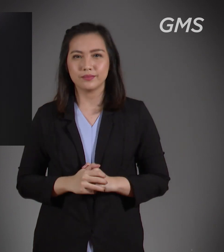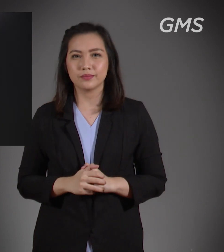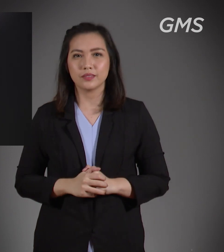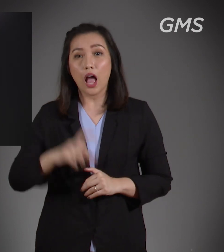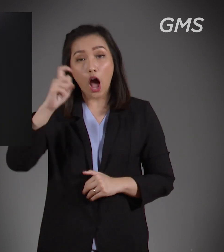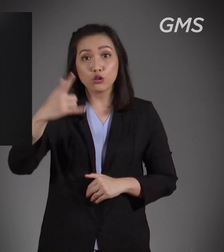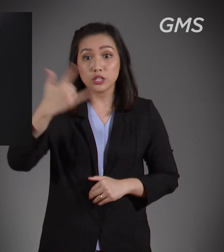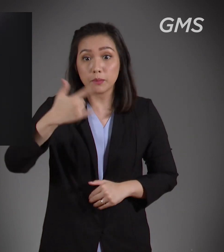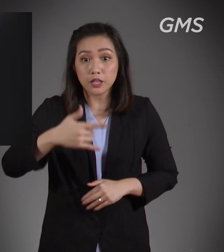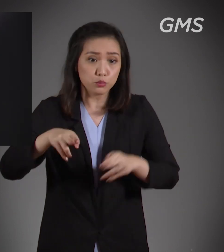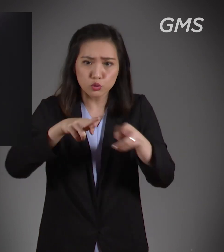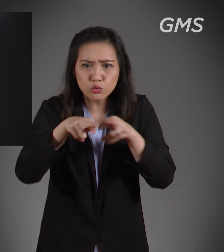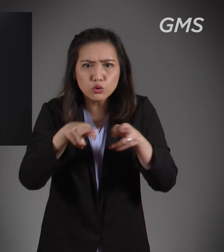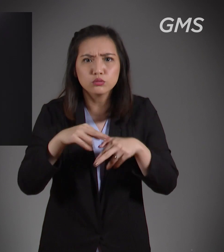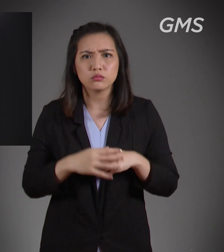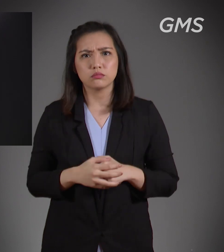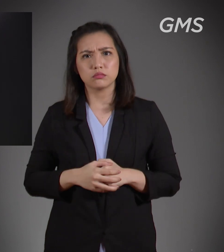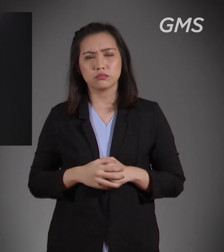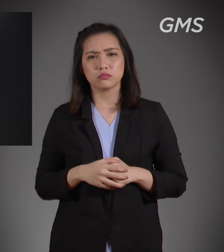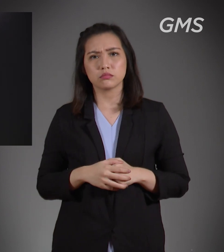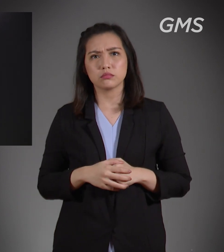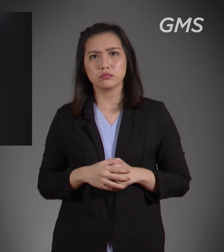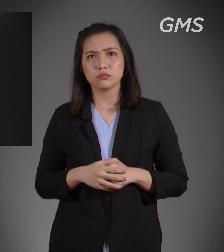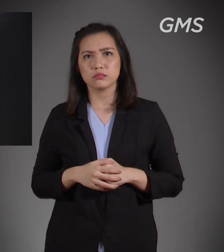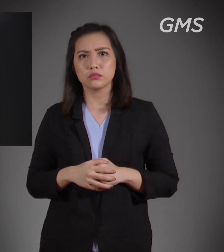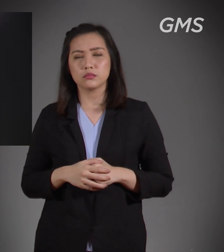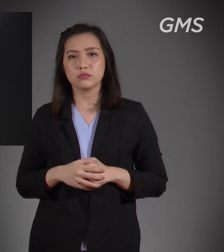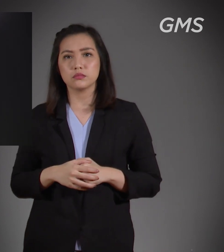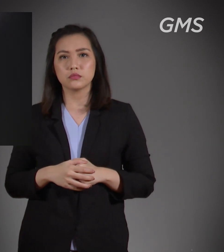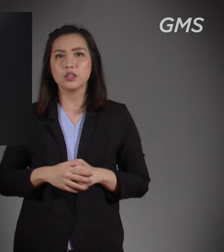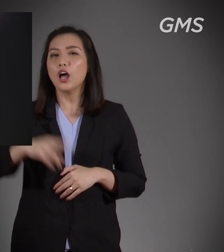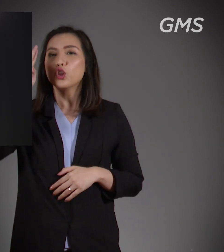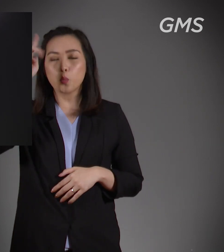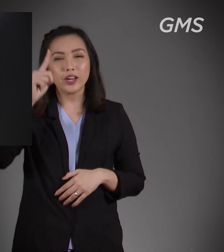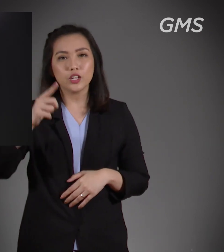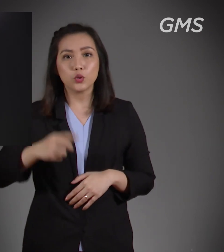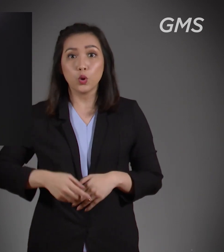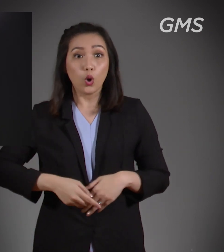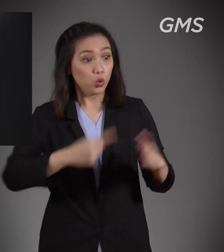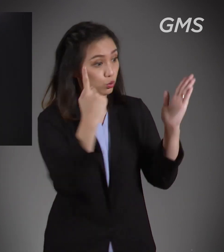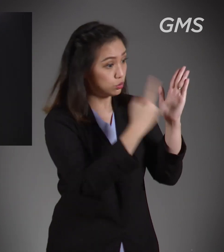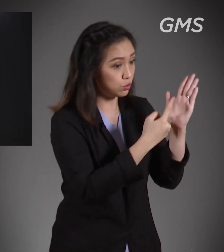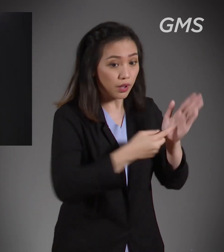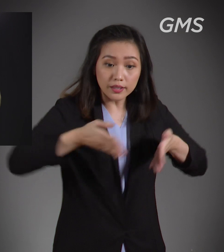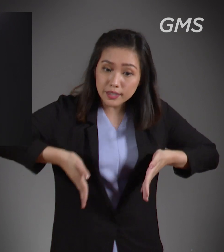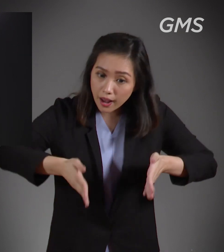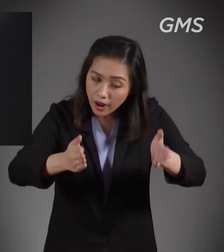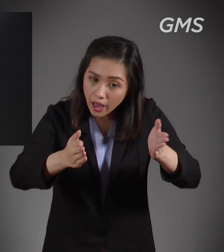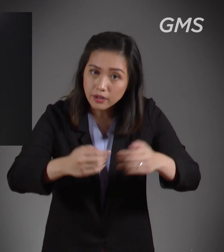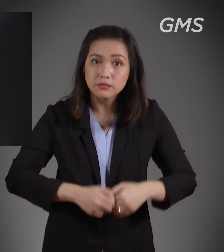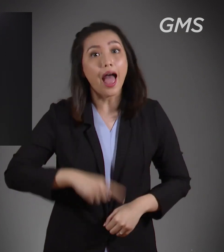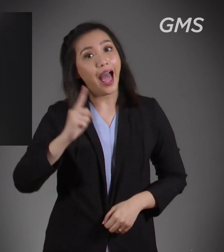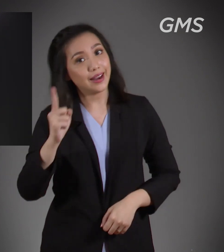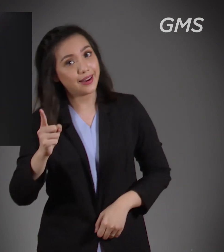sendiri. Menilai diri itu harus dengan standar Tuhan. Terlalu tinggi, enggak kok. Tuhan tunjukkan jalan, ada pertobatan, ada pengampunan, ada Roh Kudus